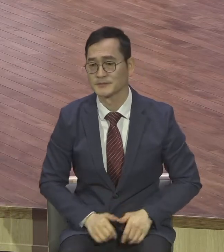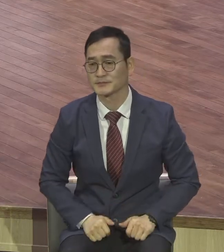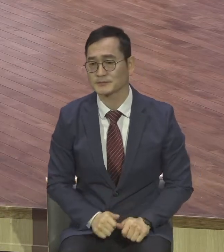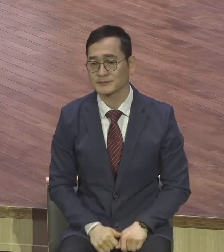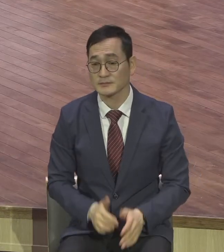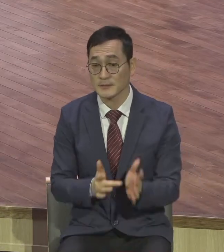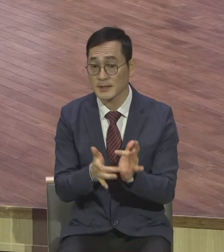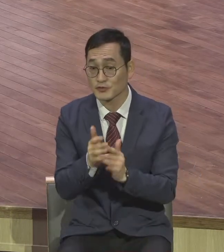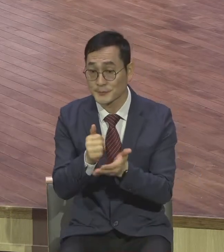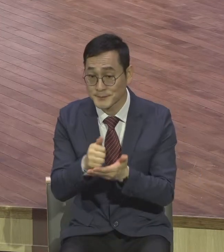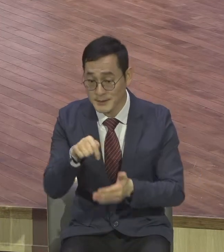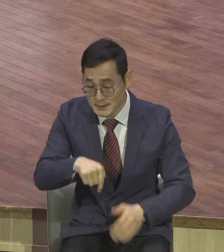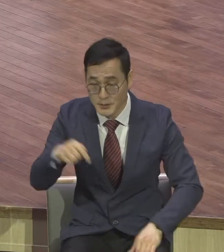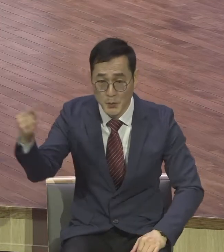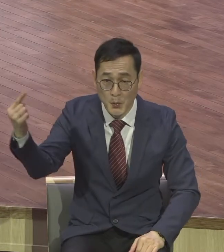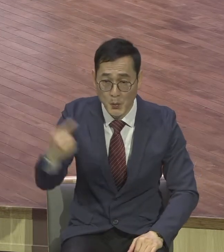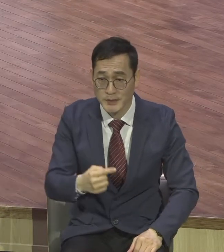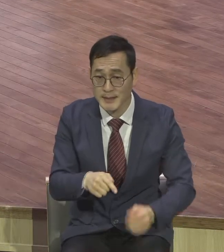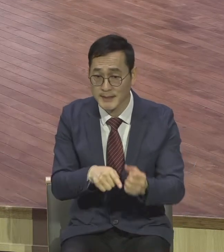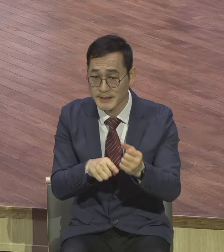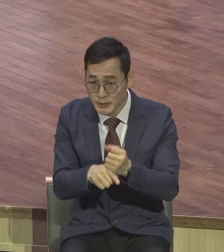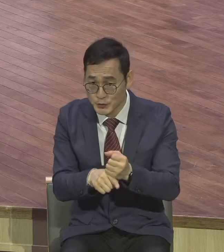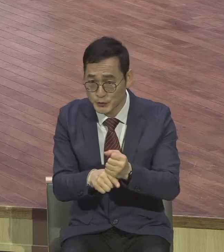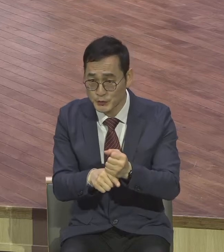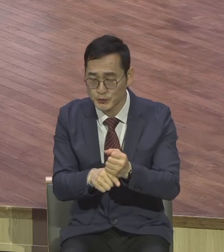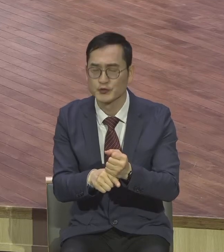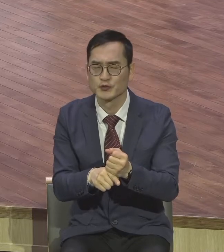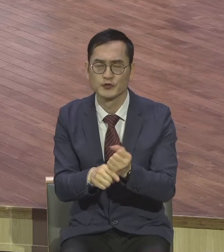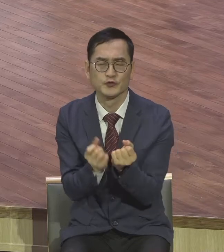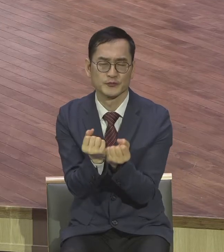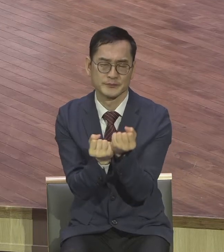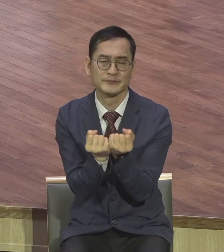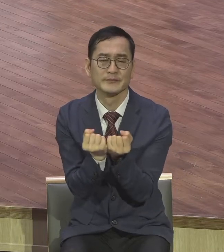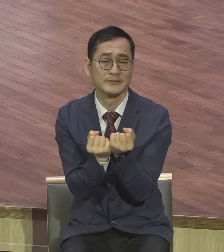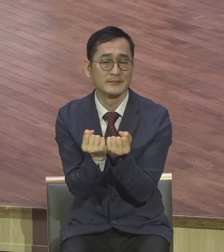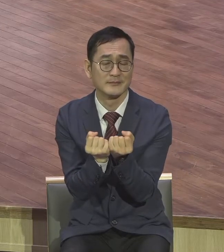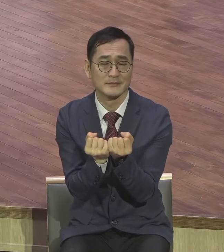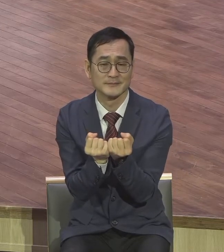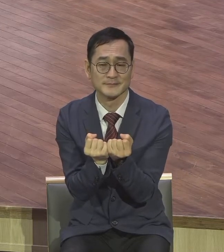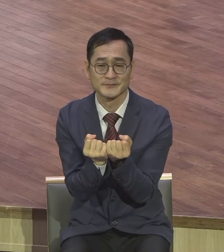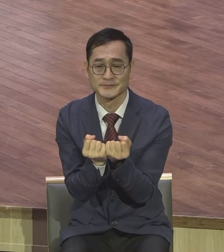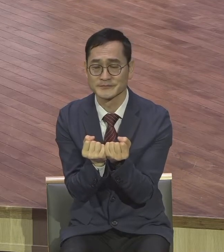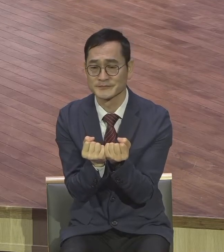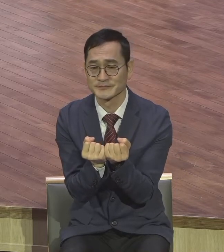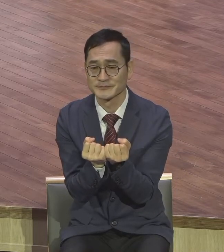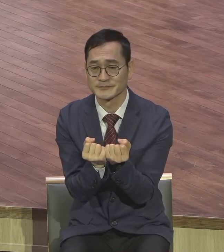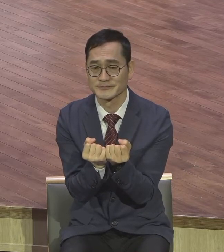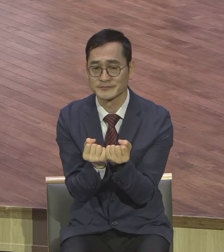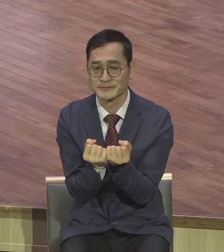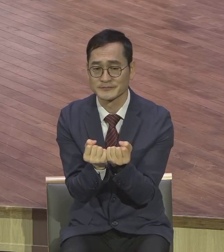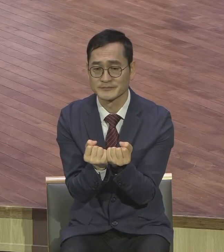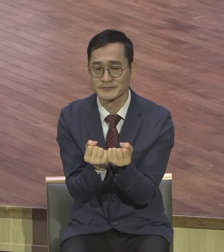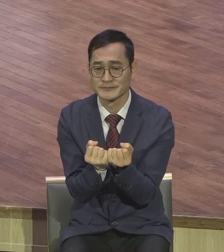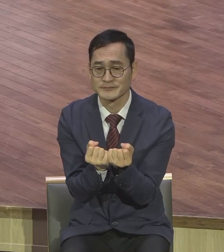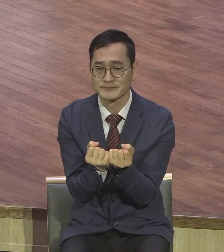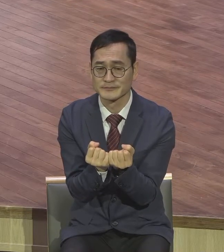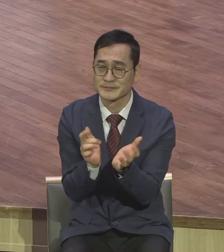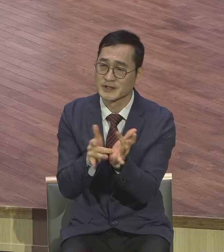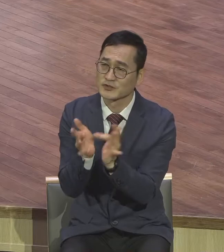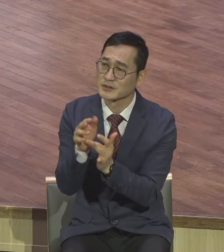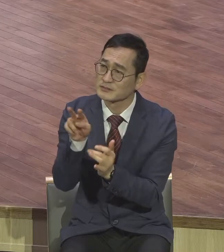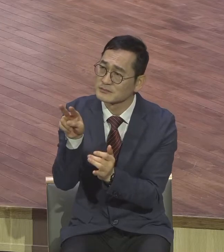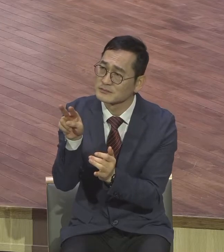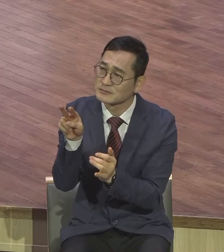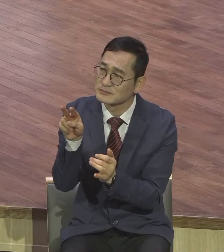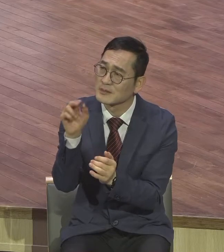예수님께서 이 땅에 오신 이유를 말씀하신 것과 동시에 우리가 이 땅에서 어떤 삶을 살아야 할지를 한